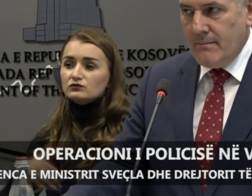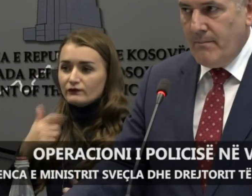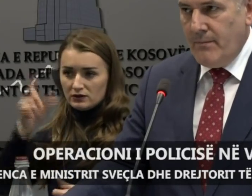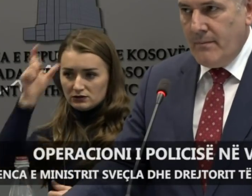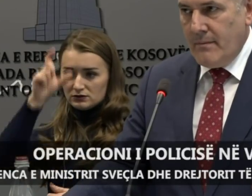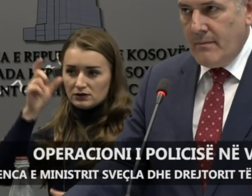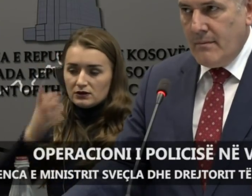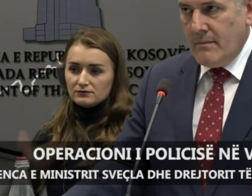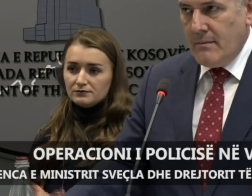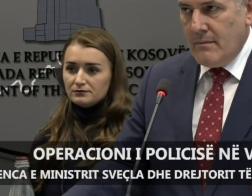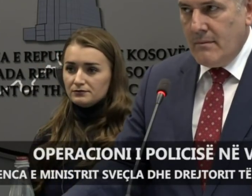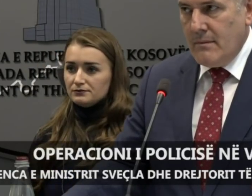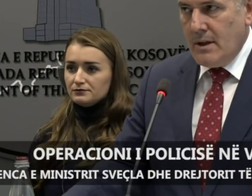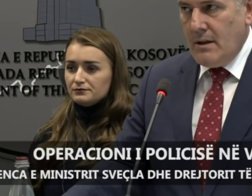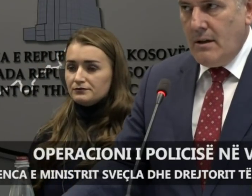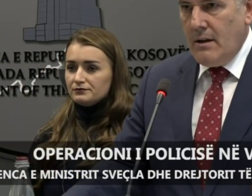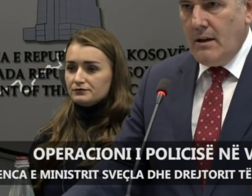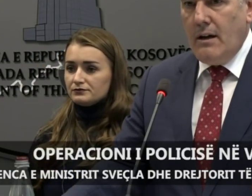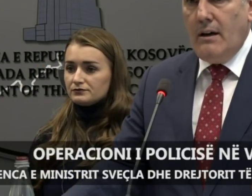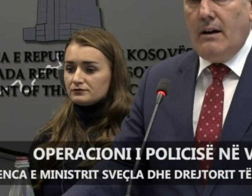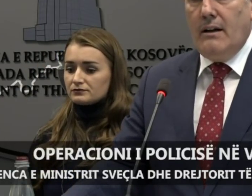serb.